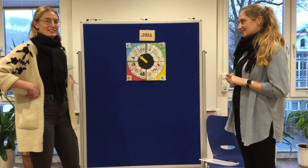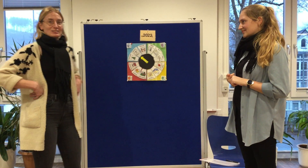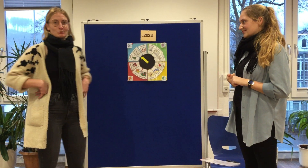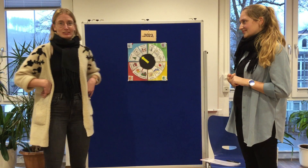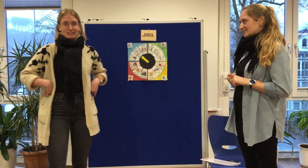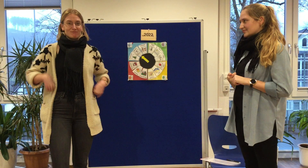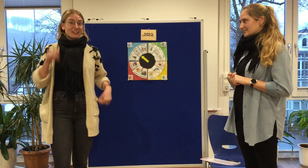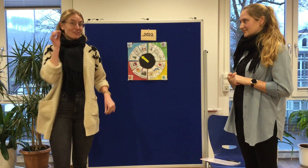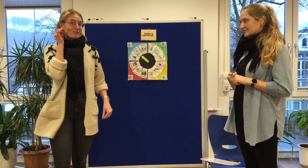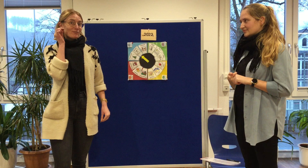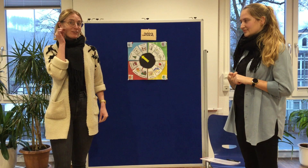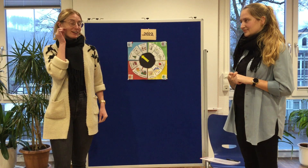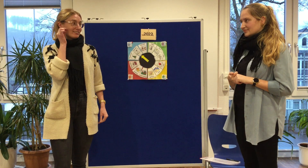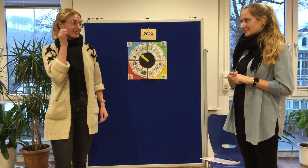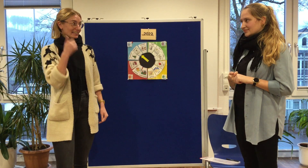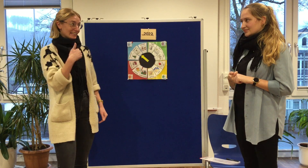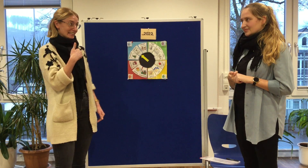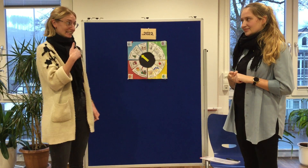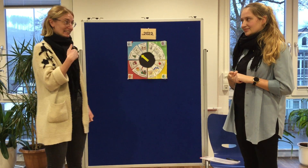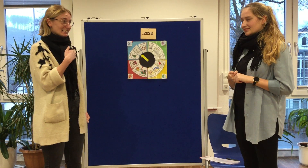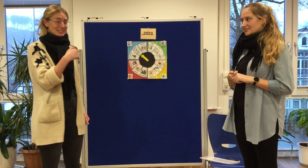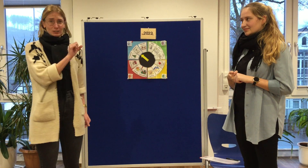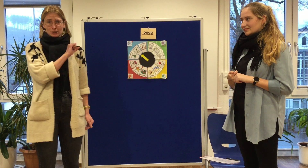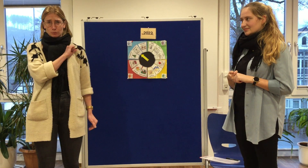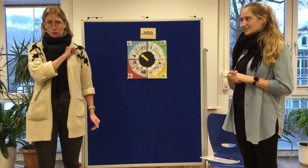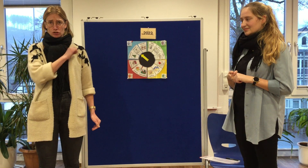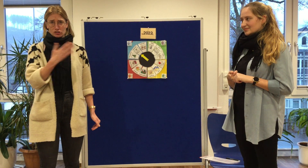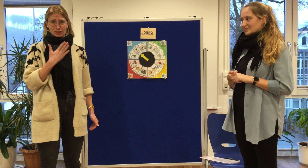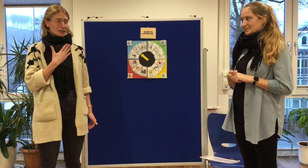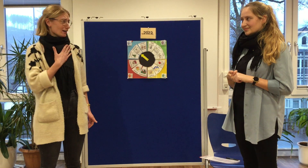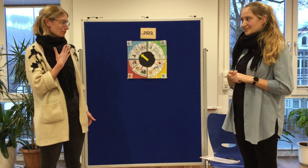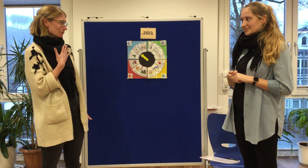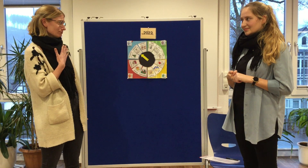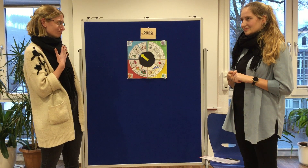Weißt du denn, wann ich Geburtstag habe?